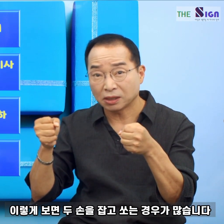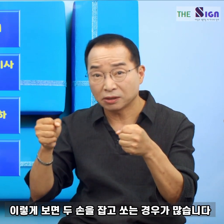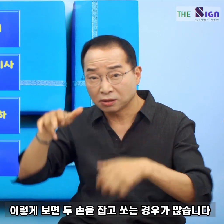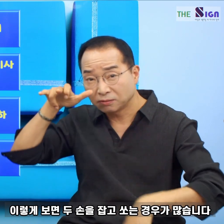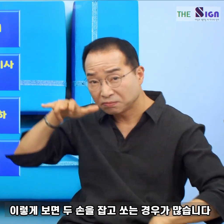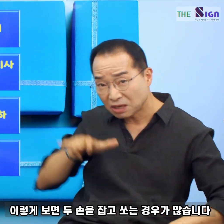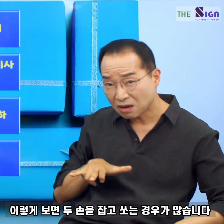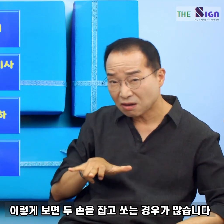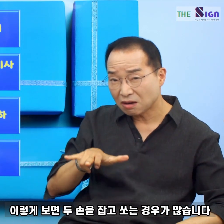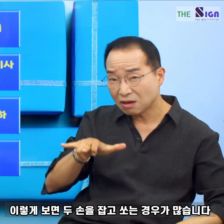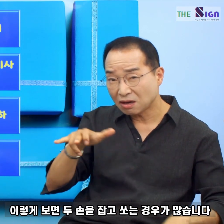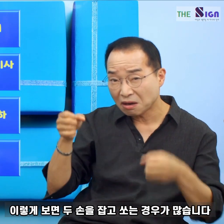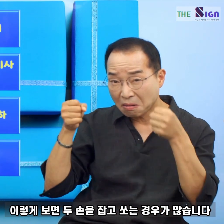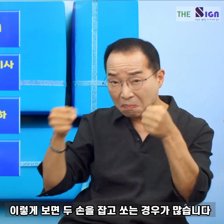그래서